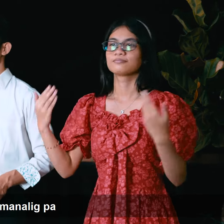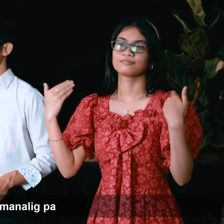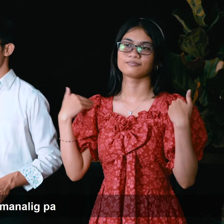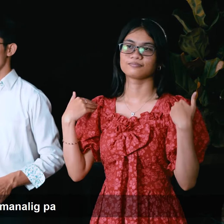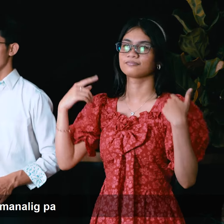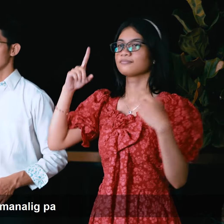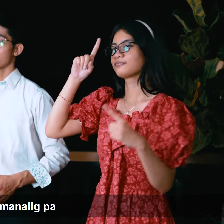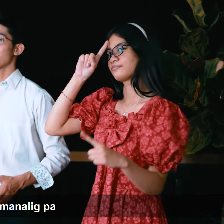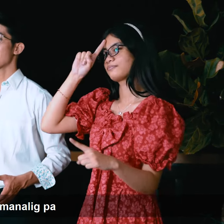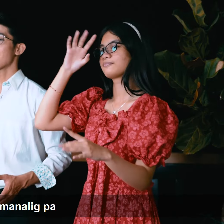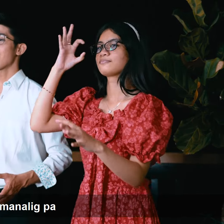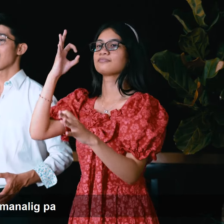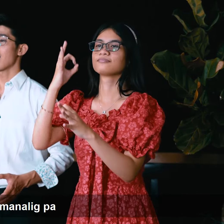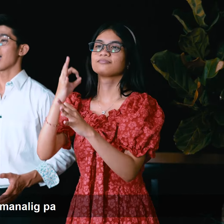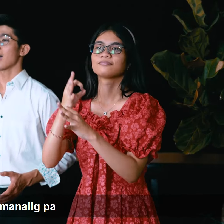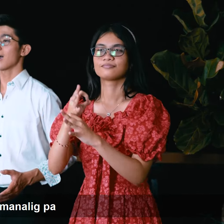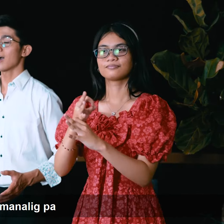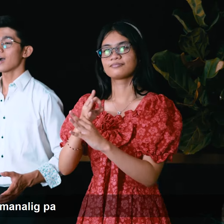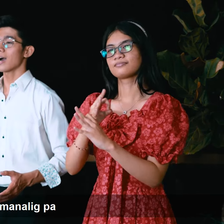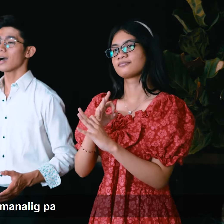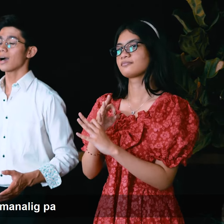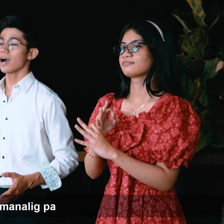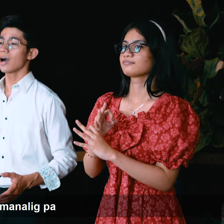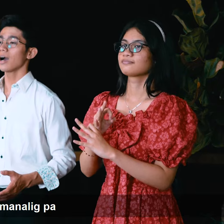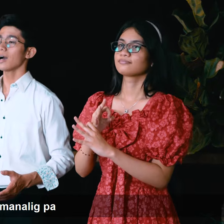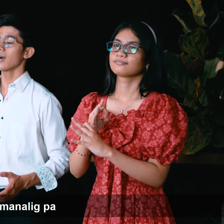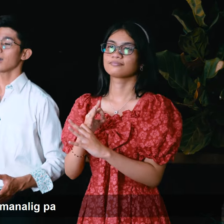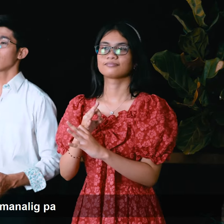O manalig ka,